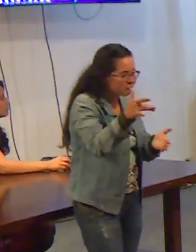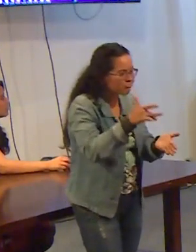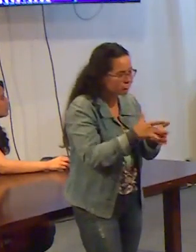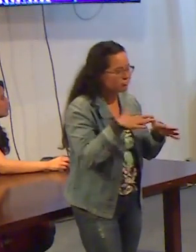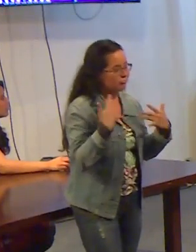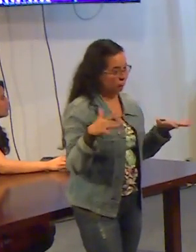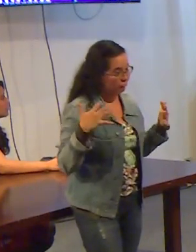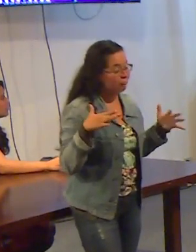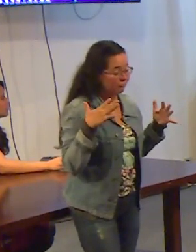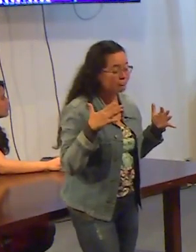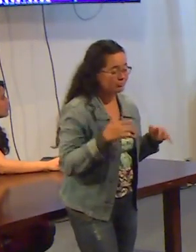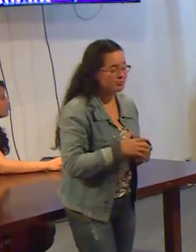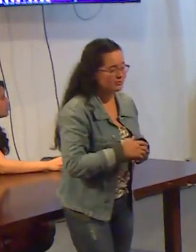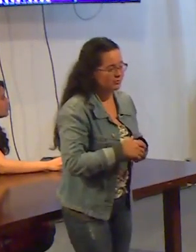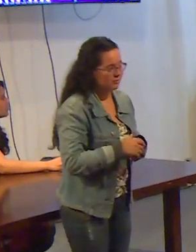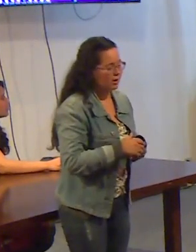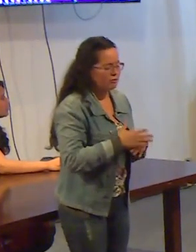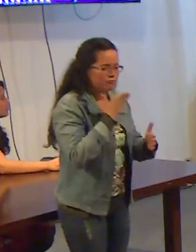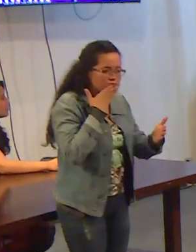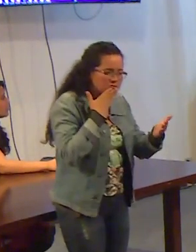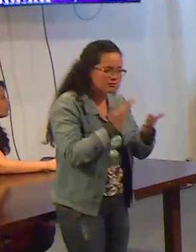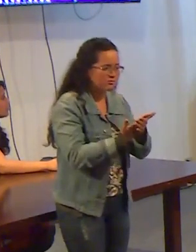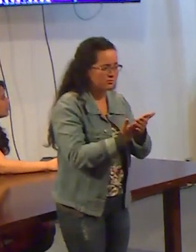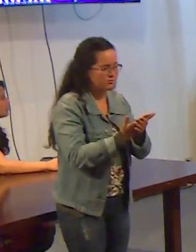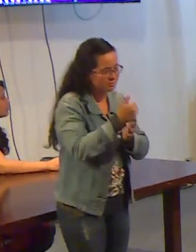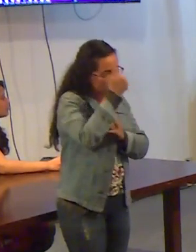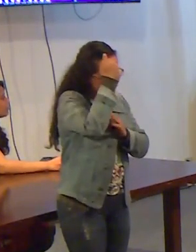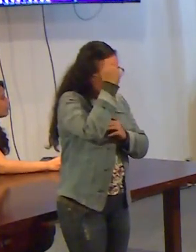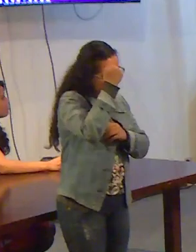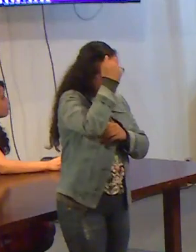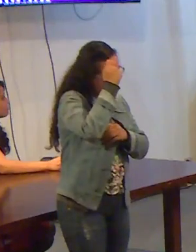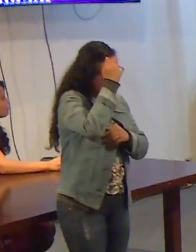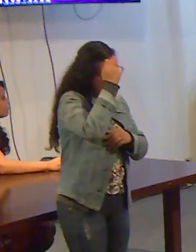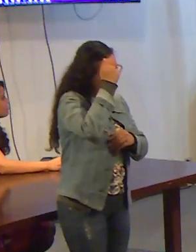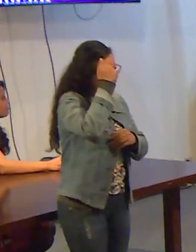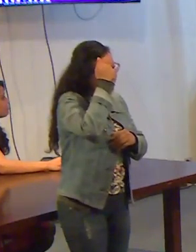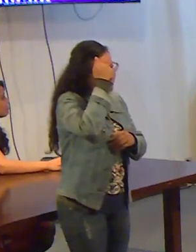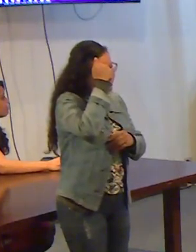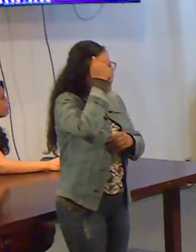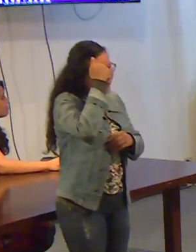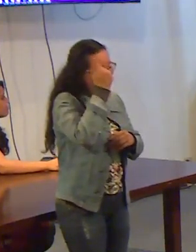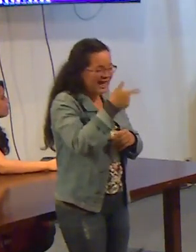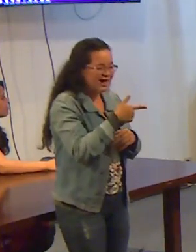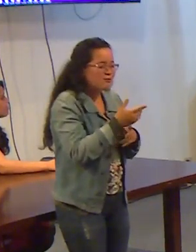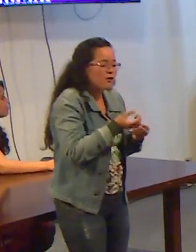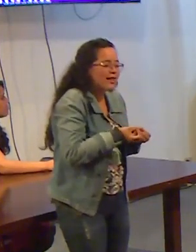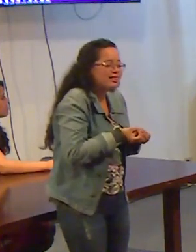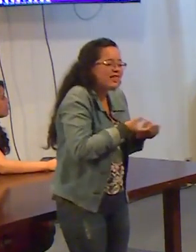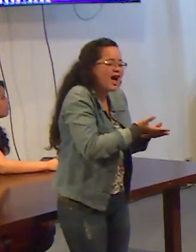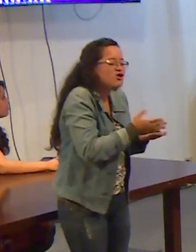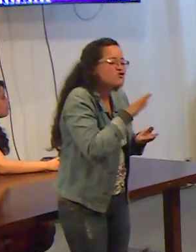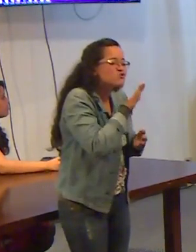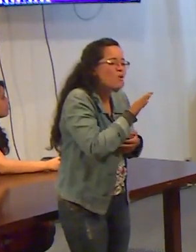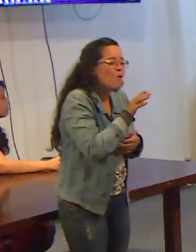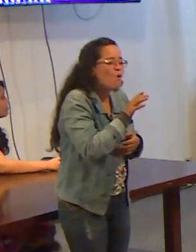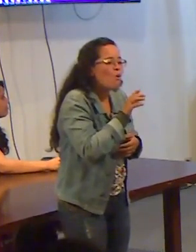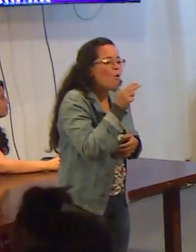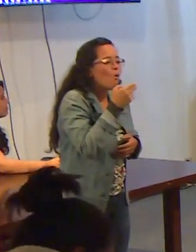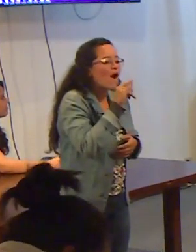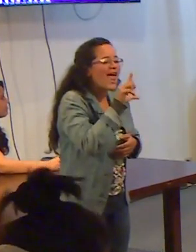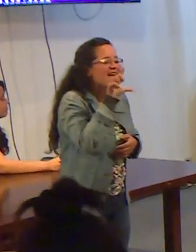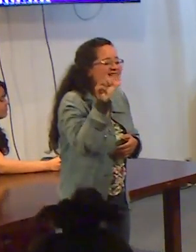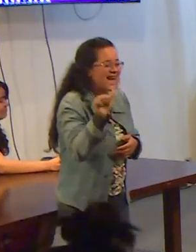estos seminarios y por supuesto agradecer a las maestras que dejaron su huella, que han dejado siempre su huella y que estoy